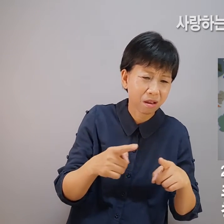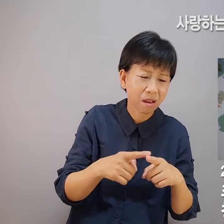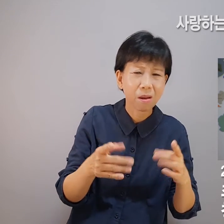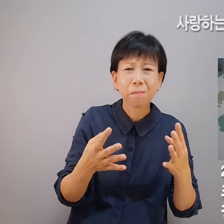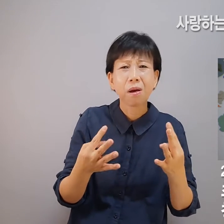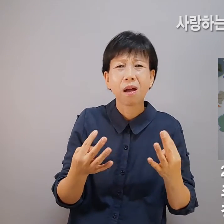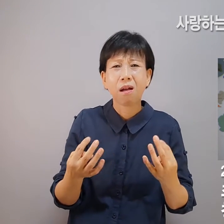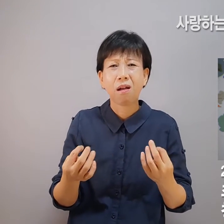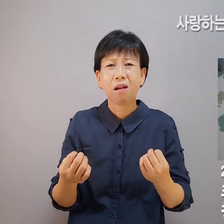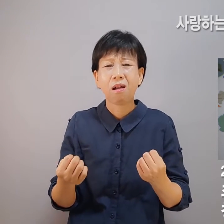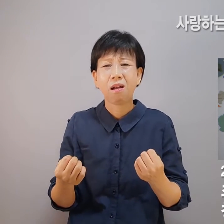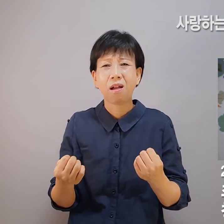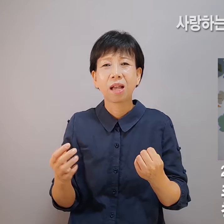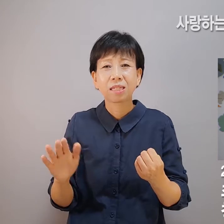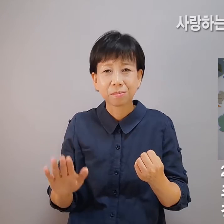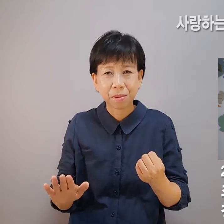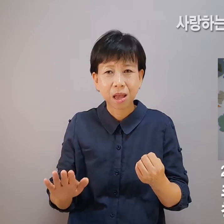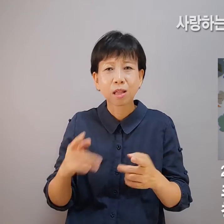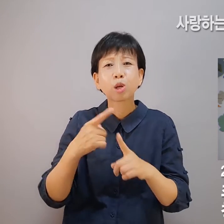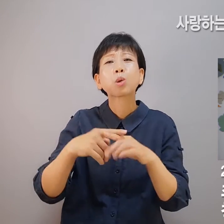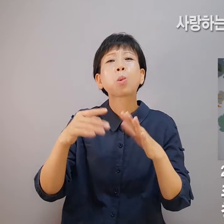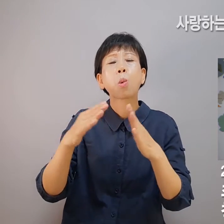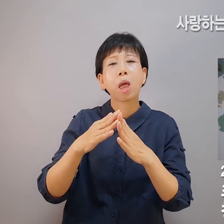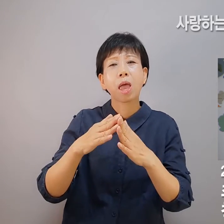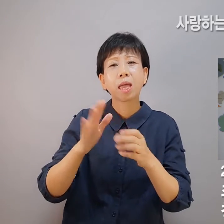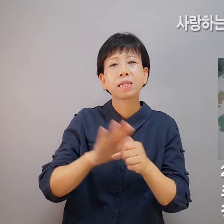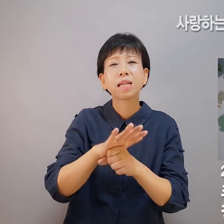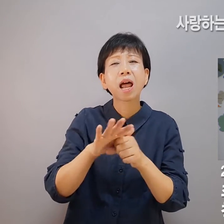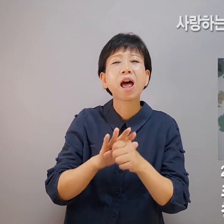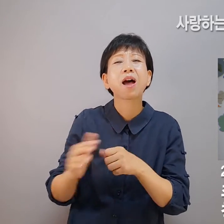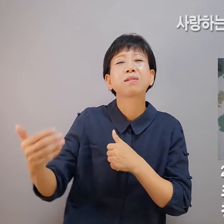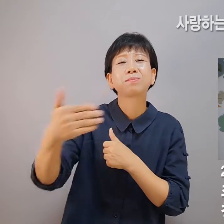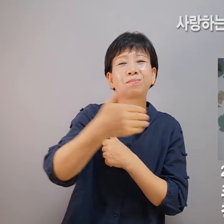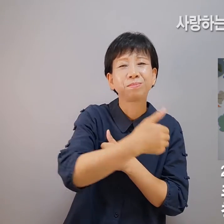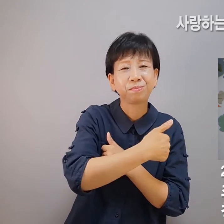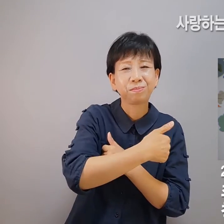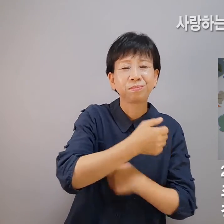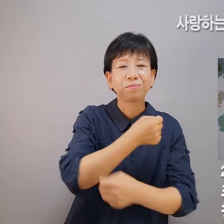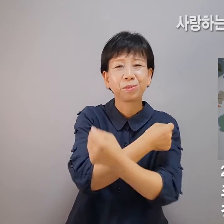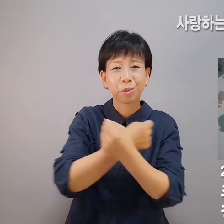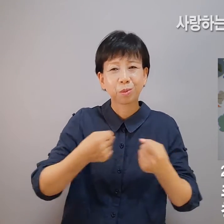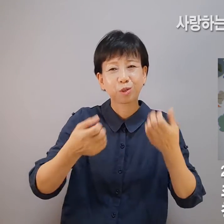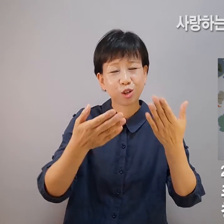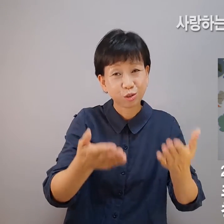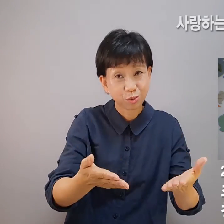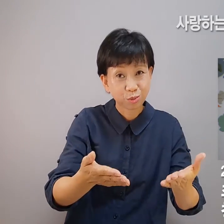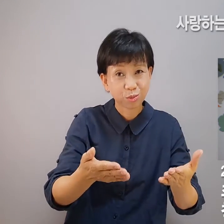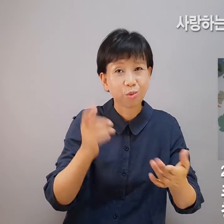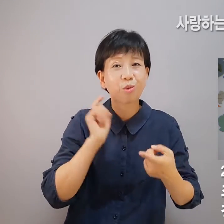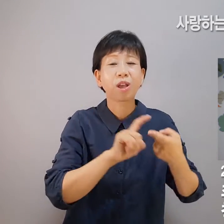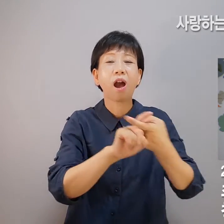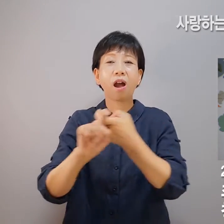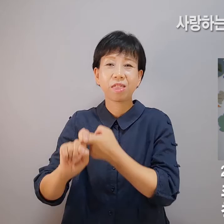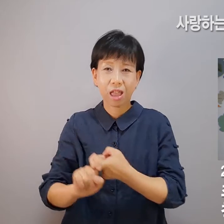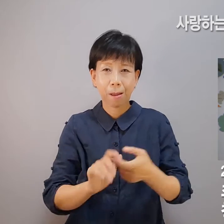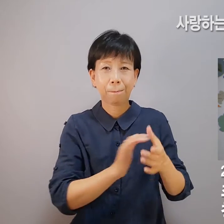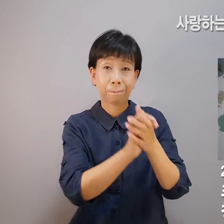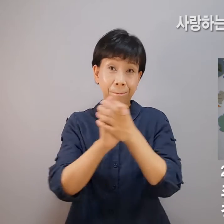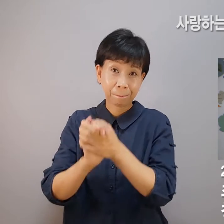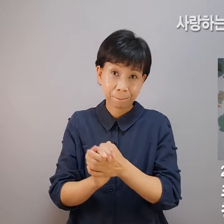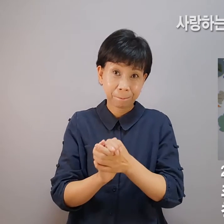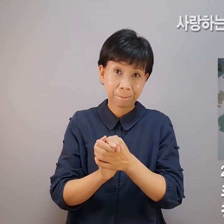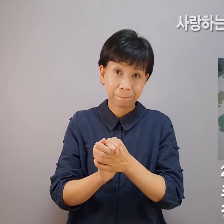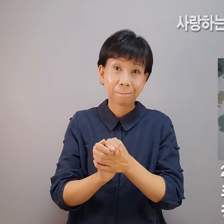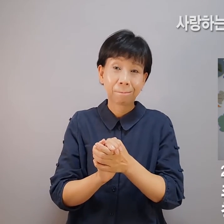때문에 때로는 용서하시고 그런 사랑으로 덮어주시고 연합하시는 게 교회가 아닐까.